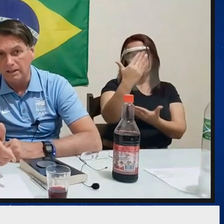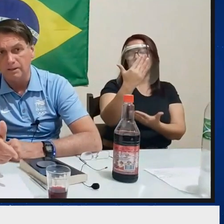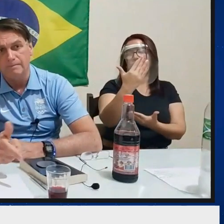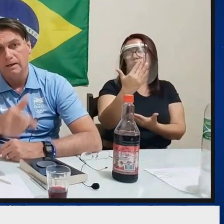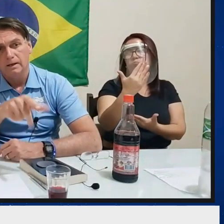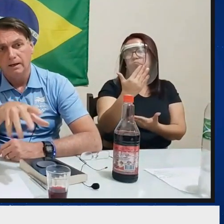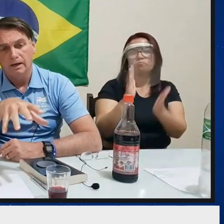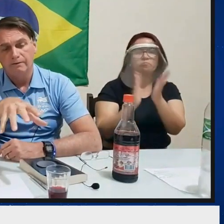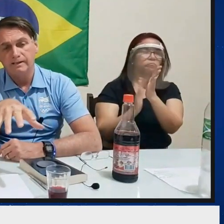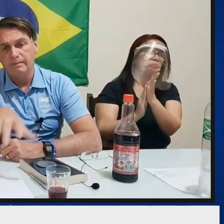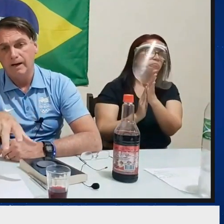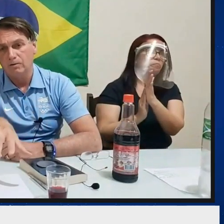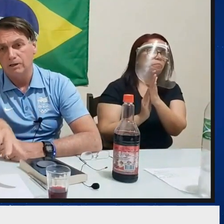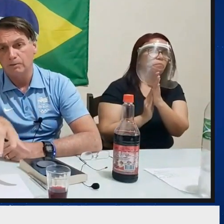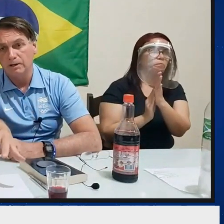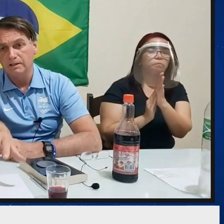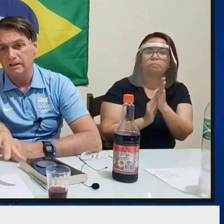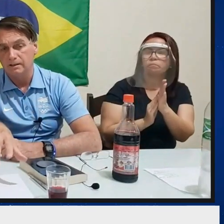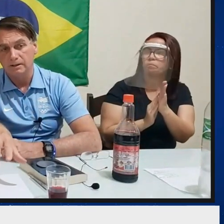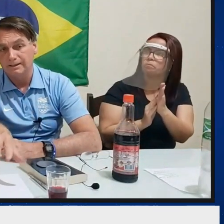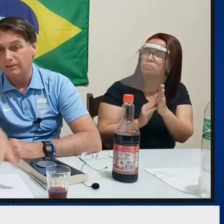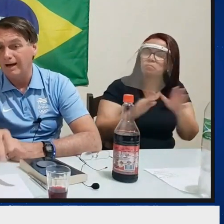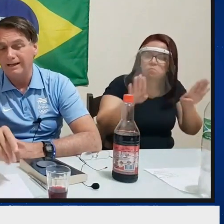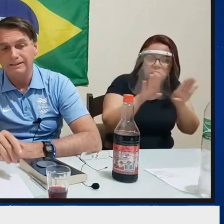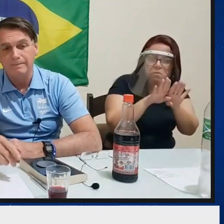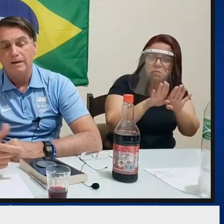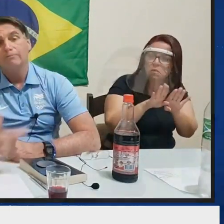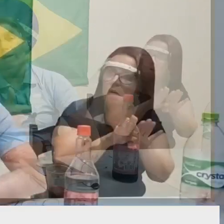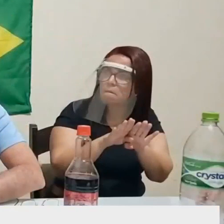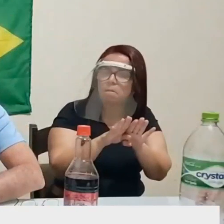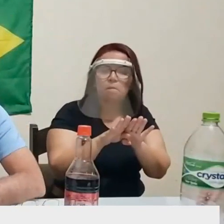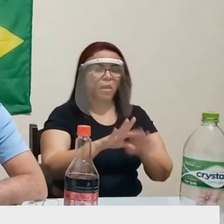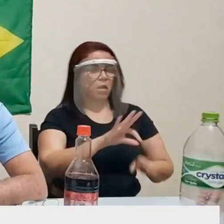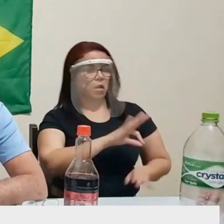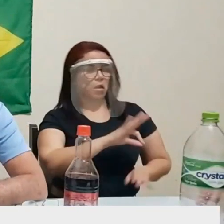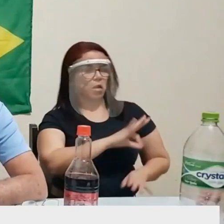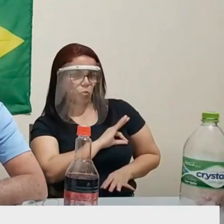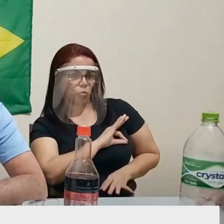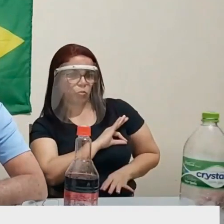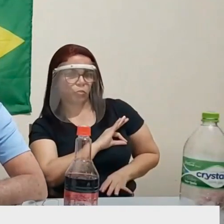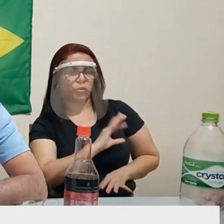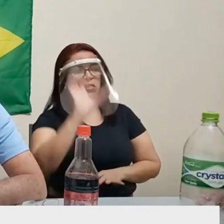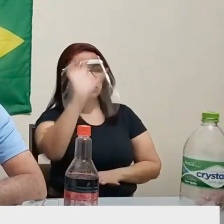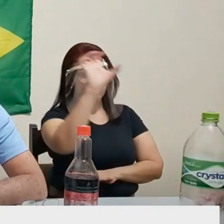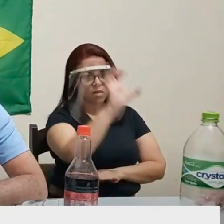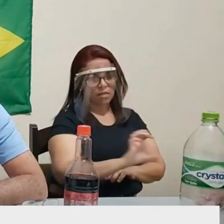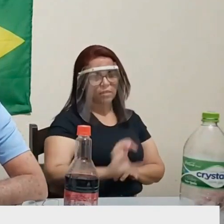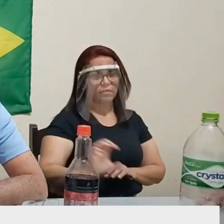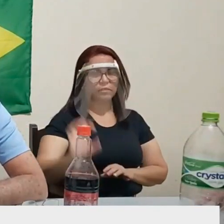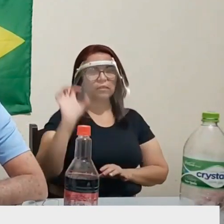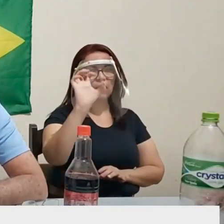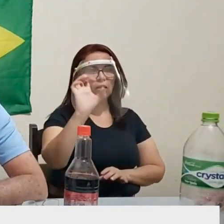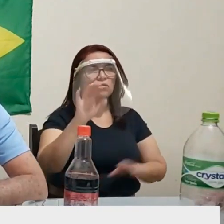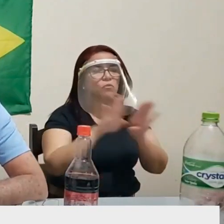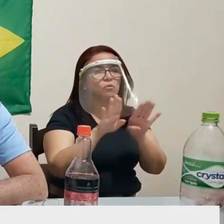vezes tem aí, faz trabalho com as polícias estaduais, faz com as Forças Armadas também, elogio aqui a DOF, né?